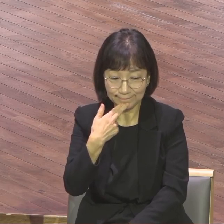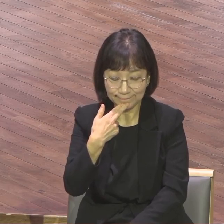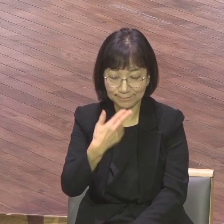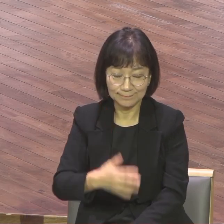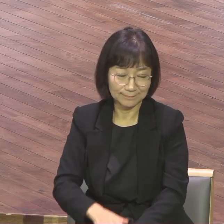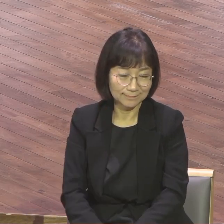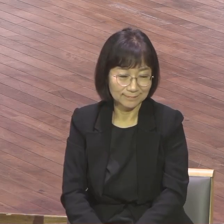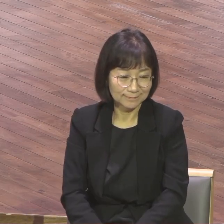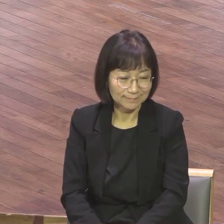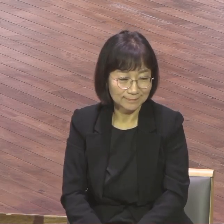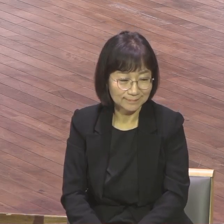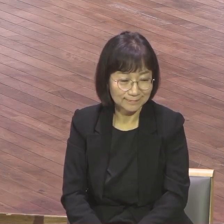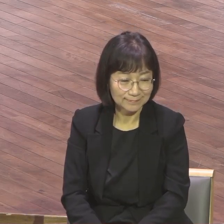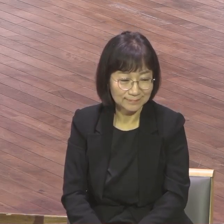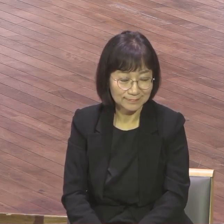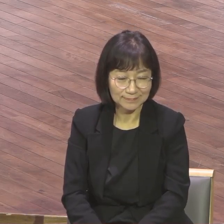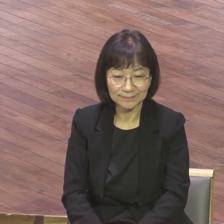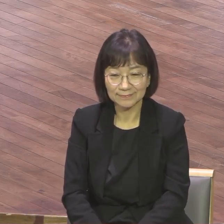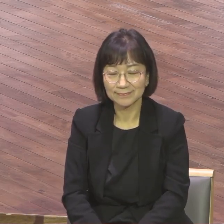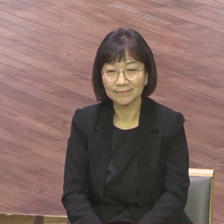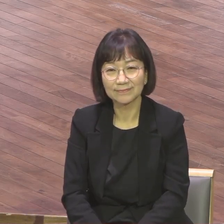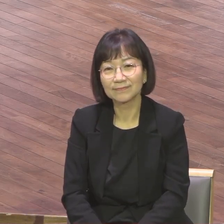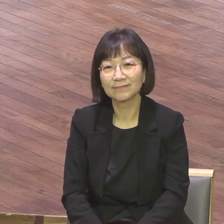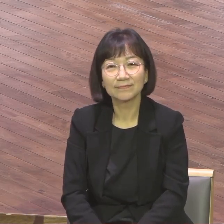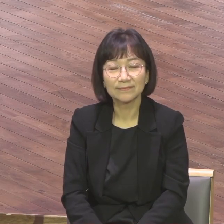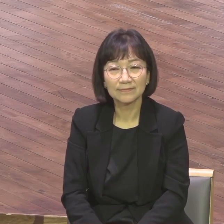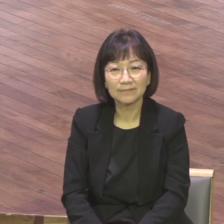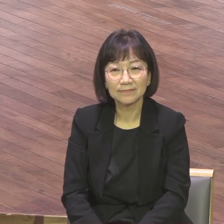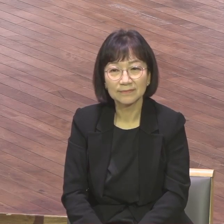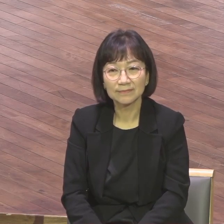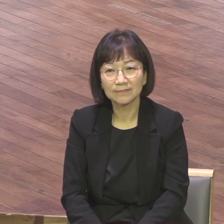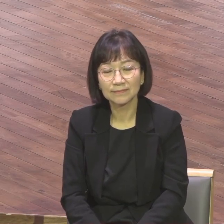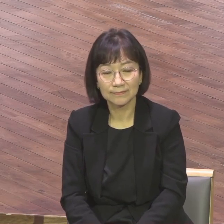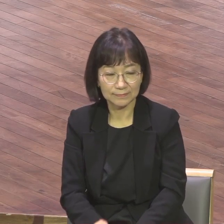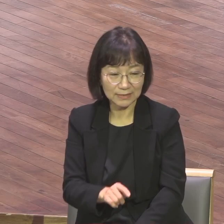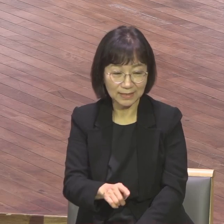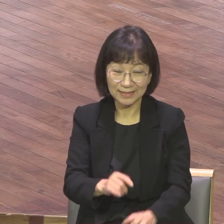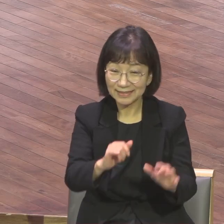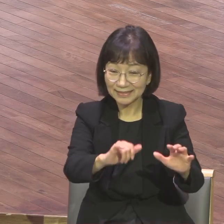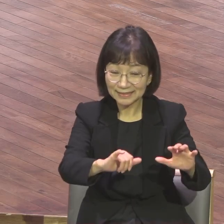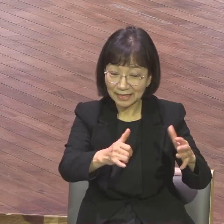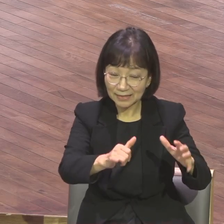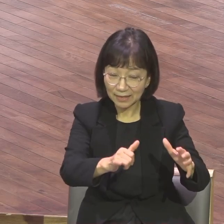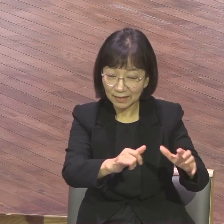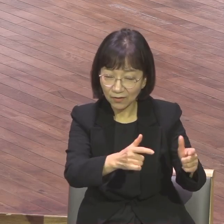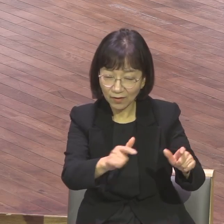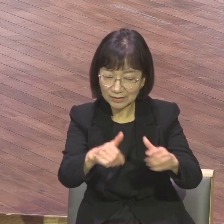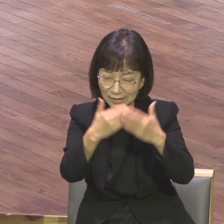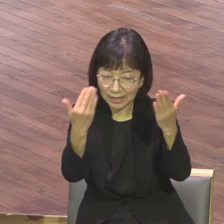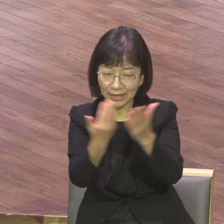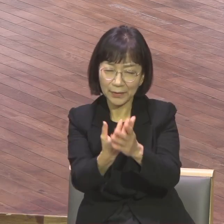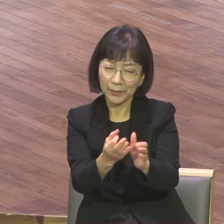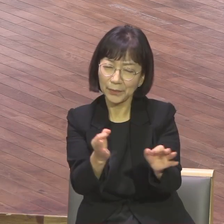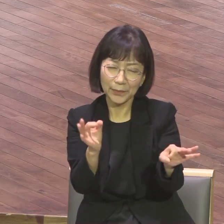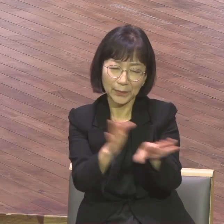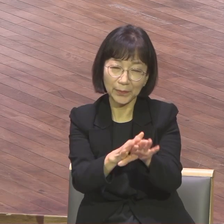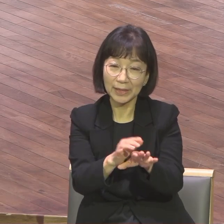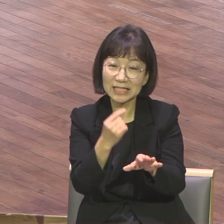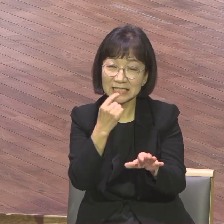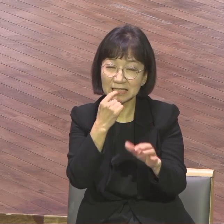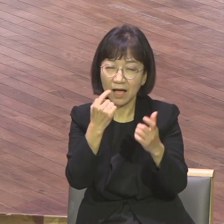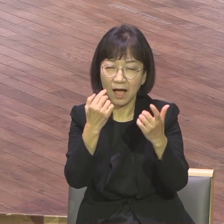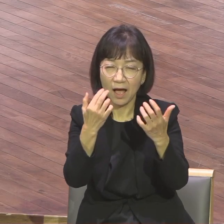이 모든 것들이 땅에 있는 것들이 어느 순간에 안개처럼 사라지는데